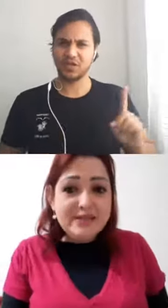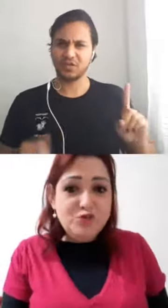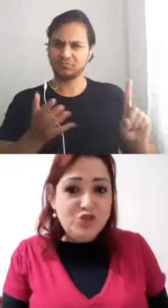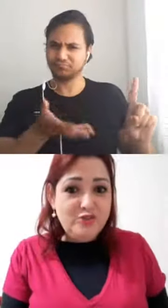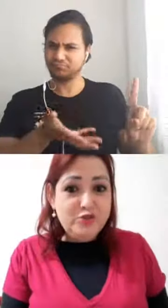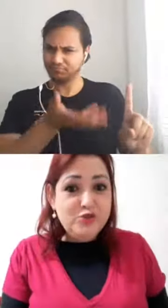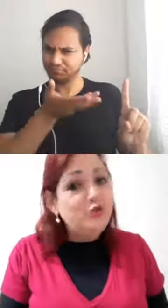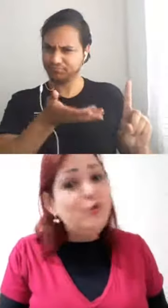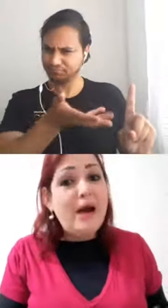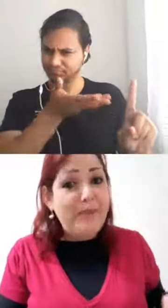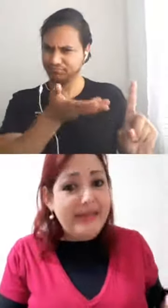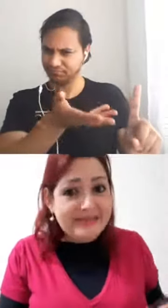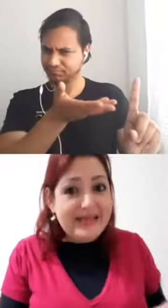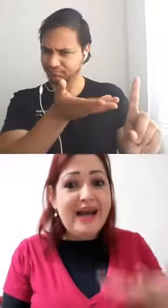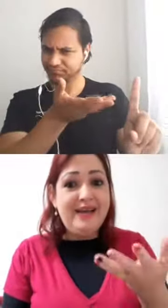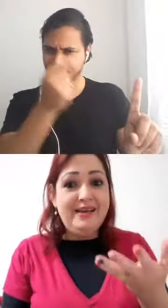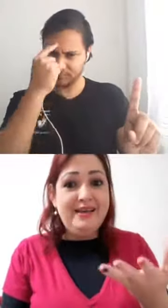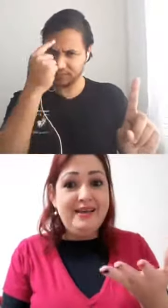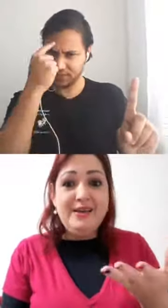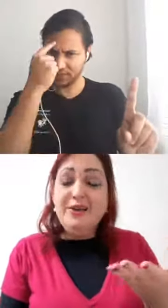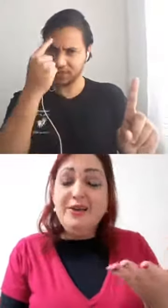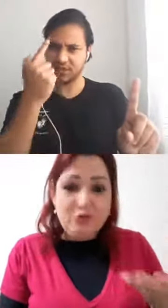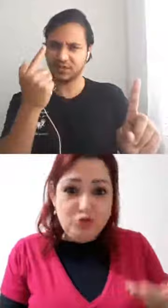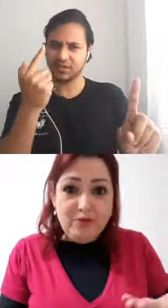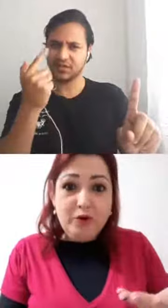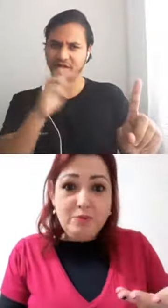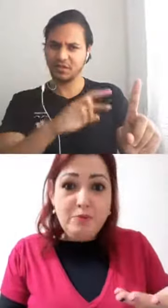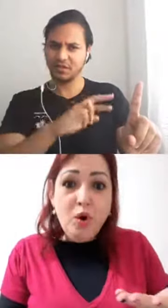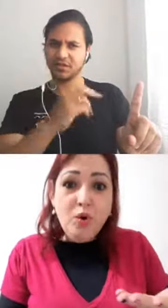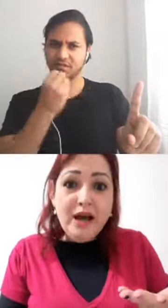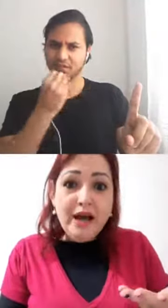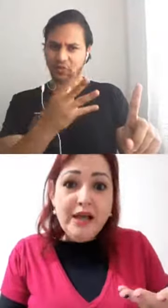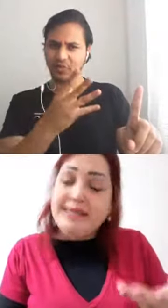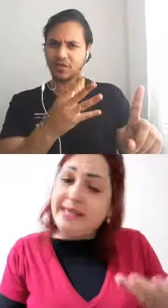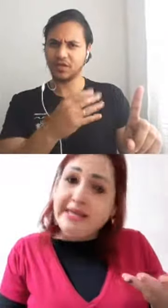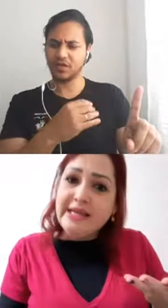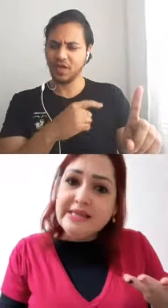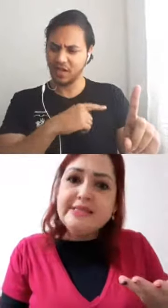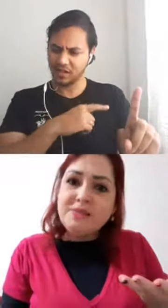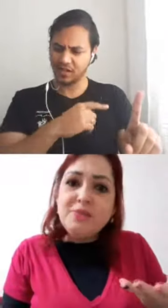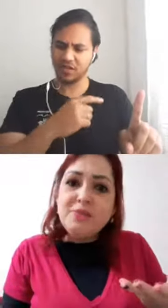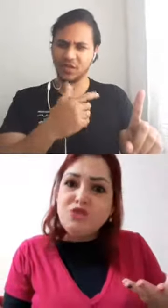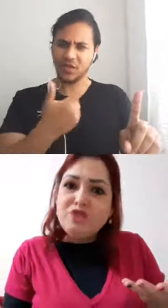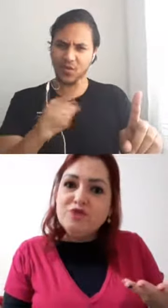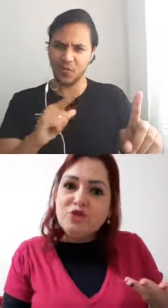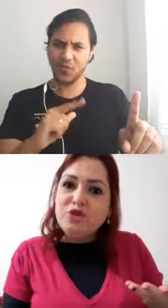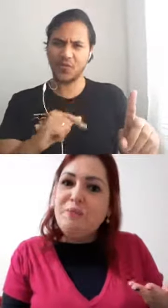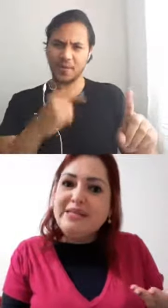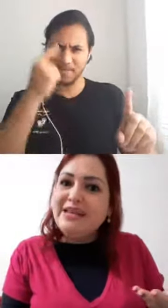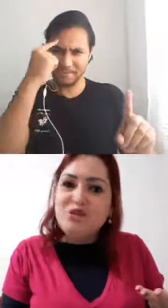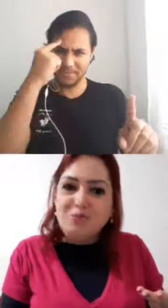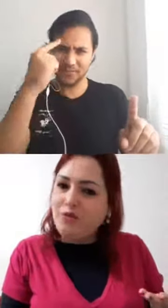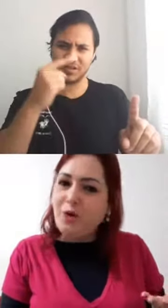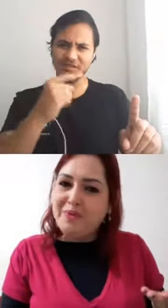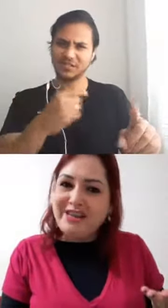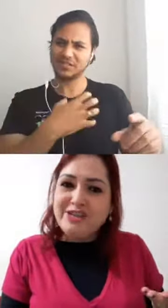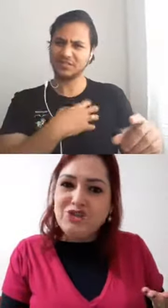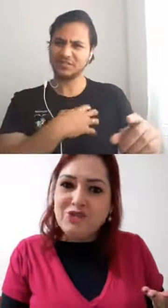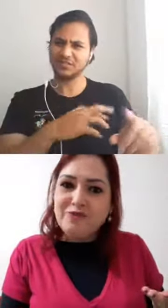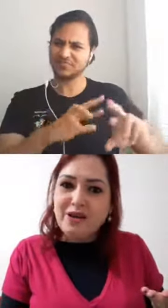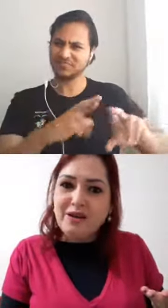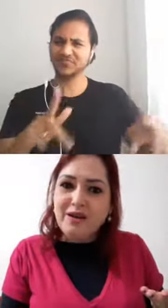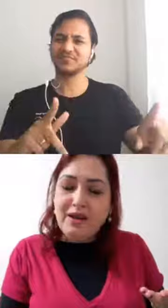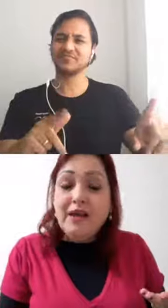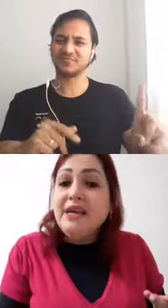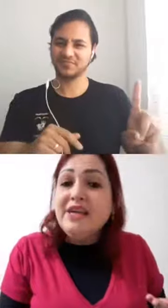aqueles que motivam o surdo a pensar de uma forma boa, e tem aqueles que também motivam o surdo a pensar de uma forma